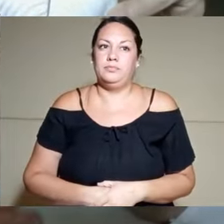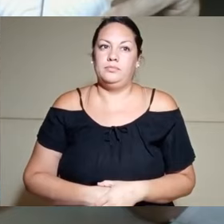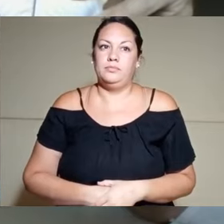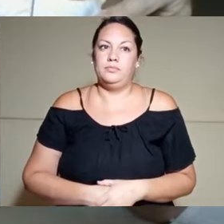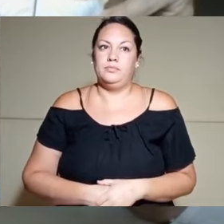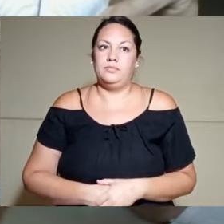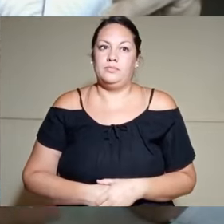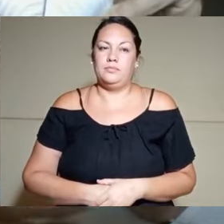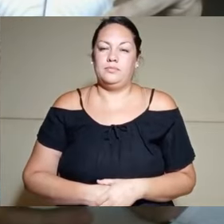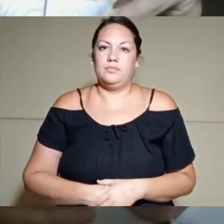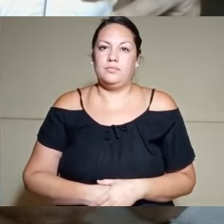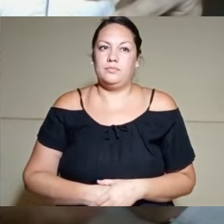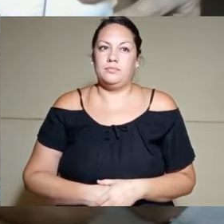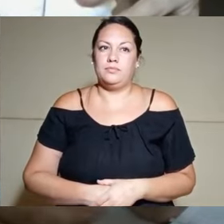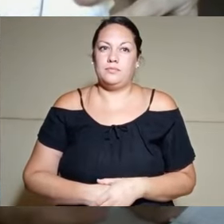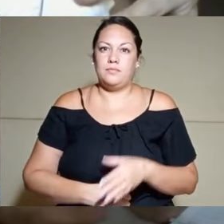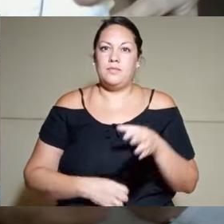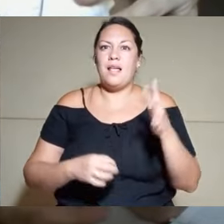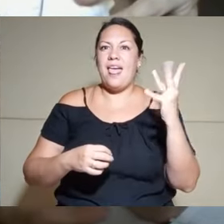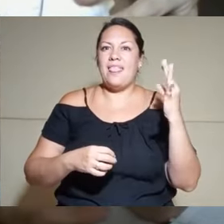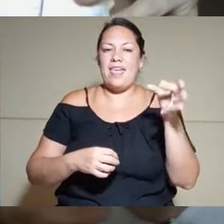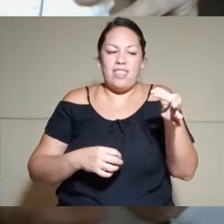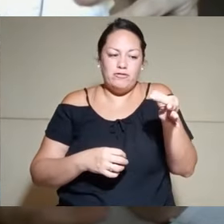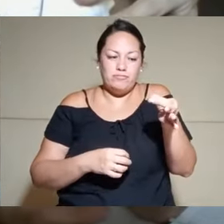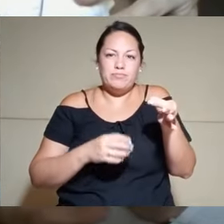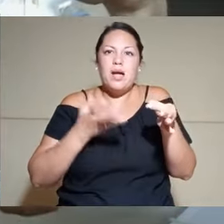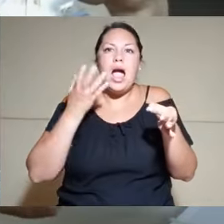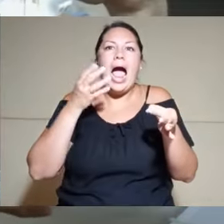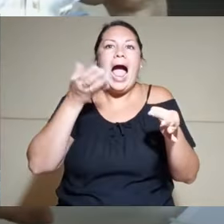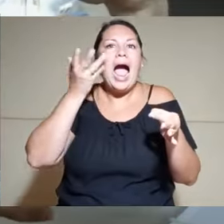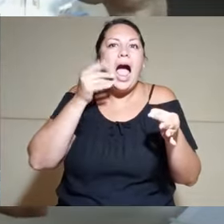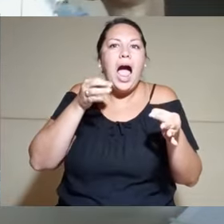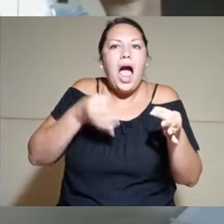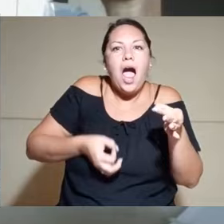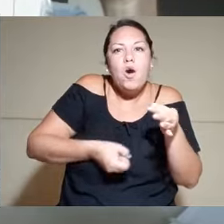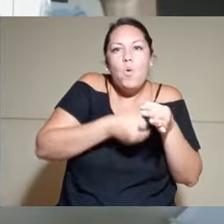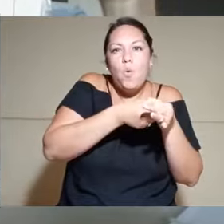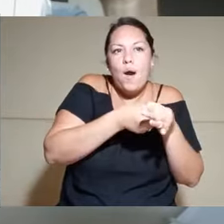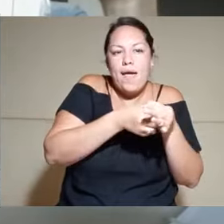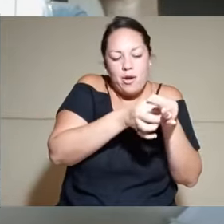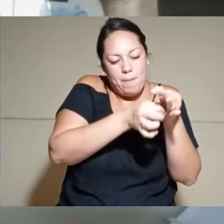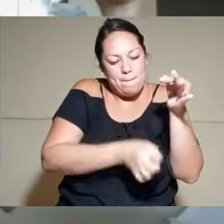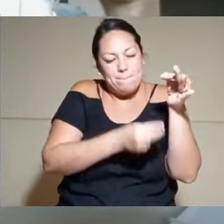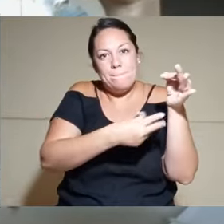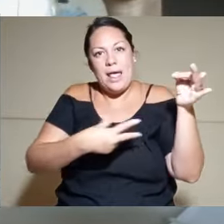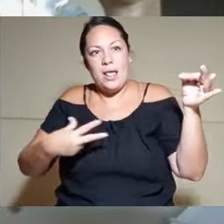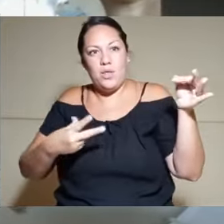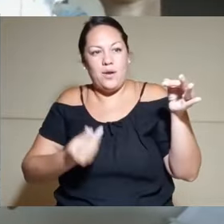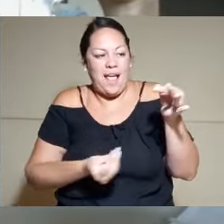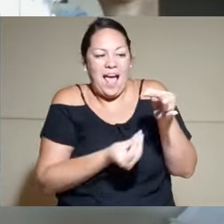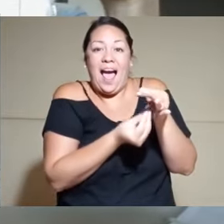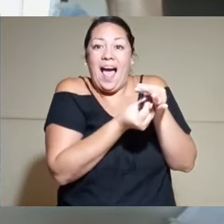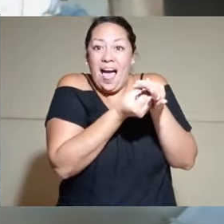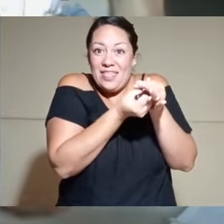¿sí? Abajo. y ya a mis dedos partir, hacen el agujero del cráneo. Hacia abajo está ¿sí? la médula. Abajo, Y adentro, ¿sí? Mis dedos hacen el